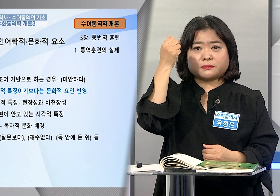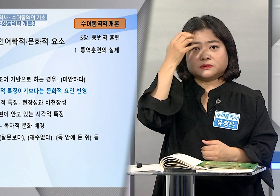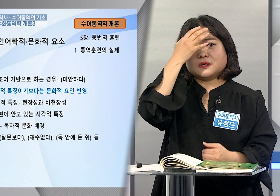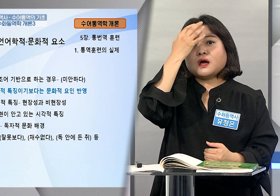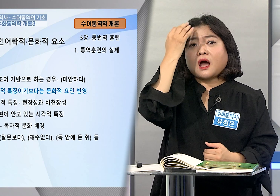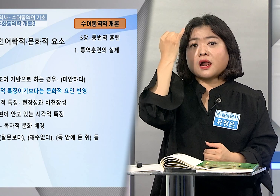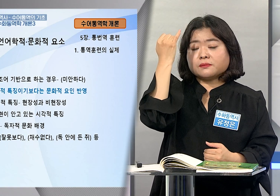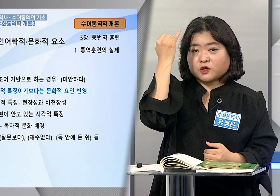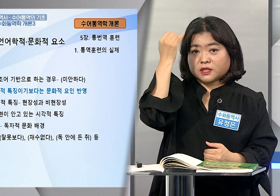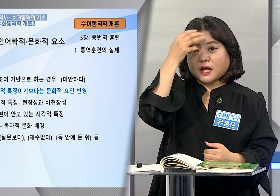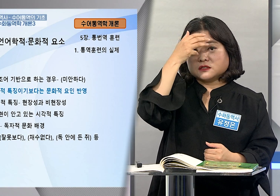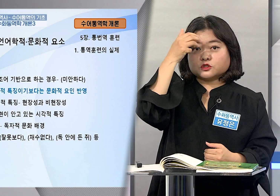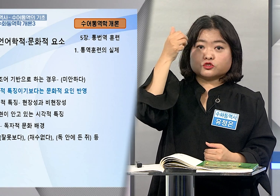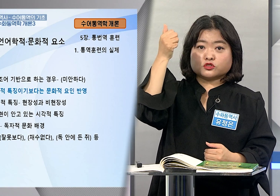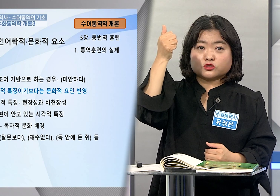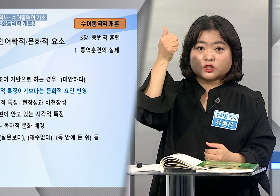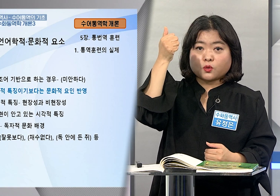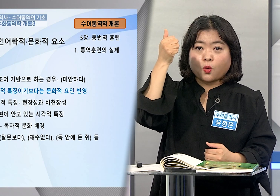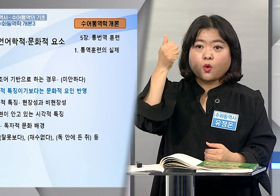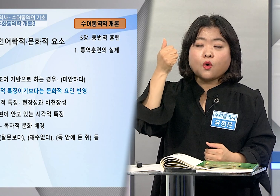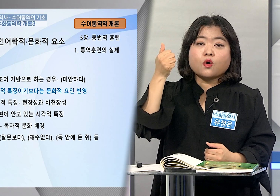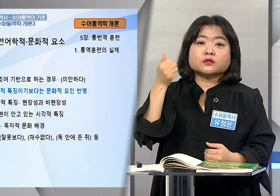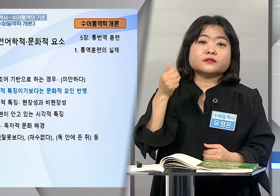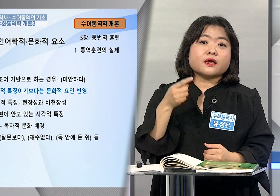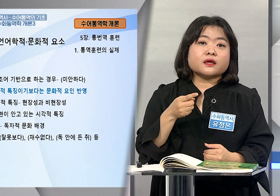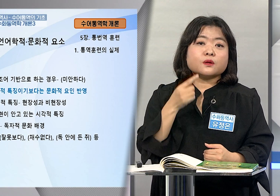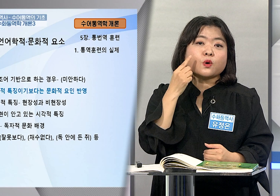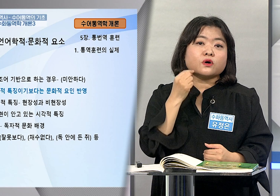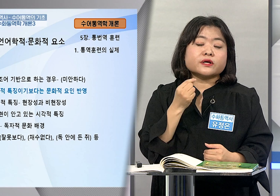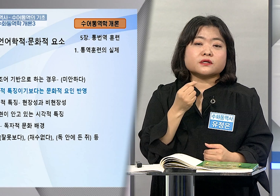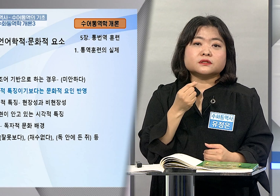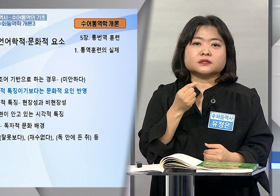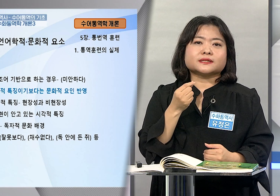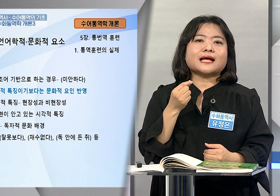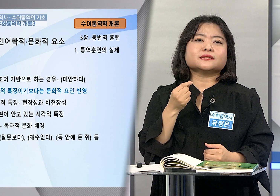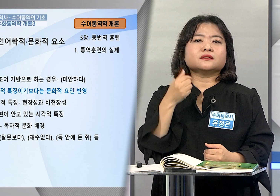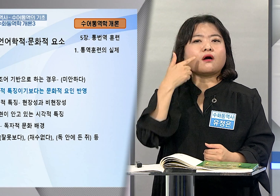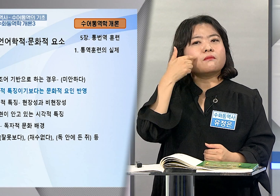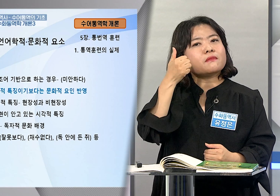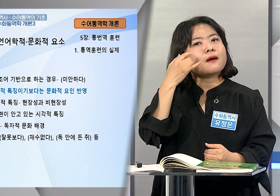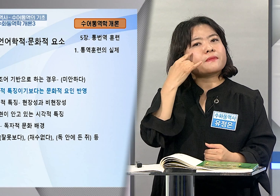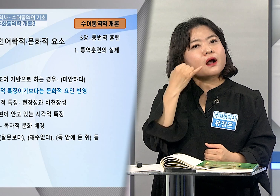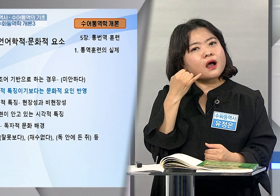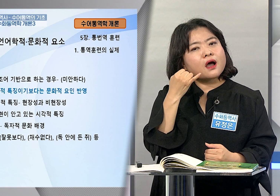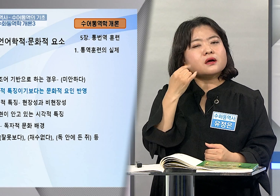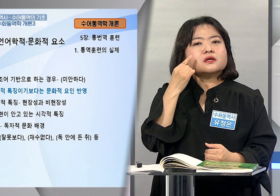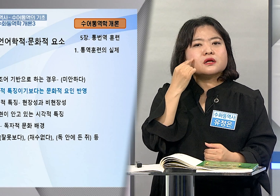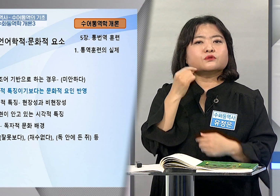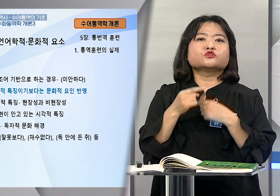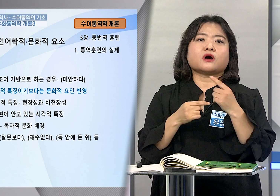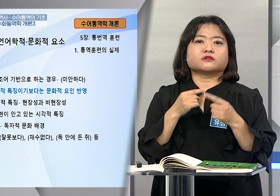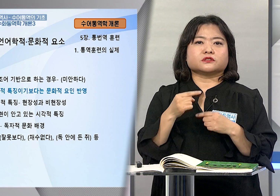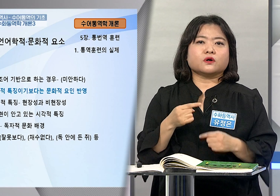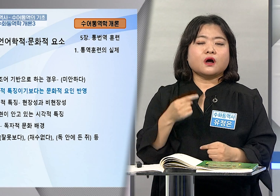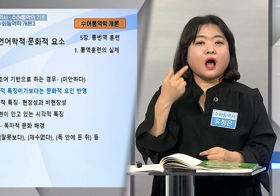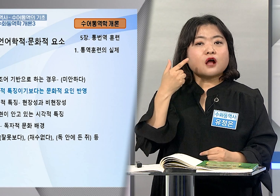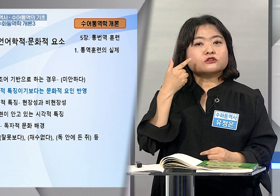잡은 할머니라는 뜻이고 근데 일본어에서는 사실 엄마 아빠가 일본 수화거든요.